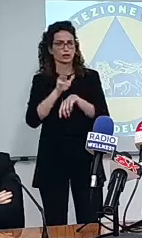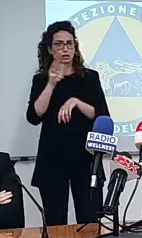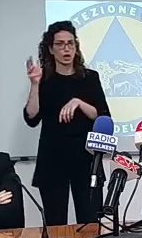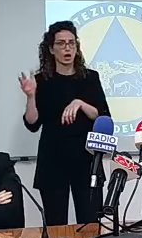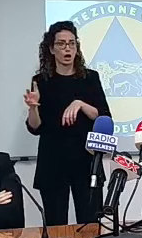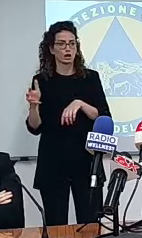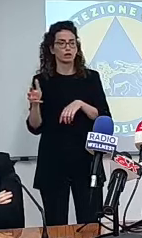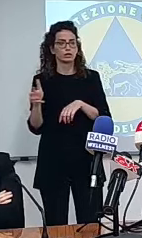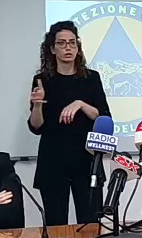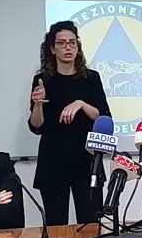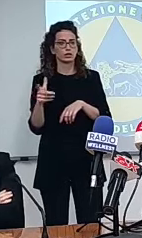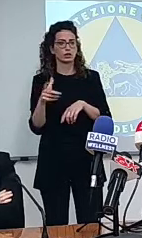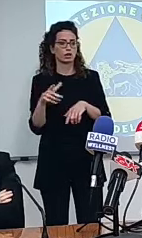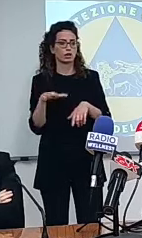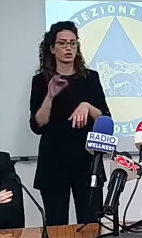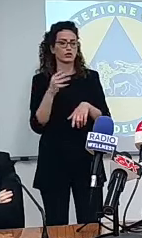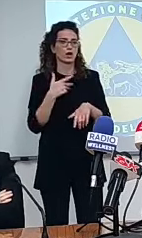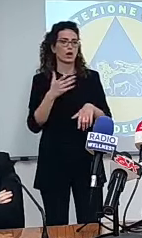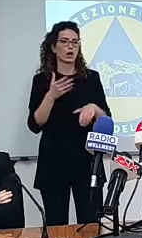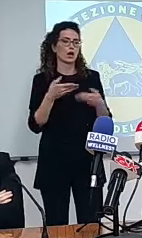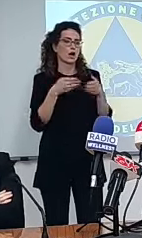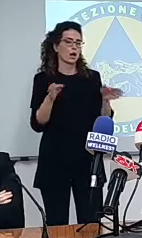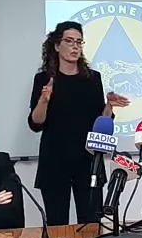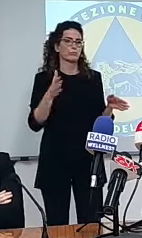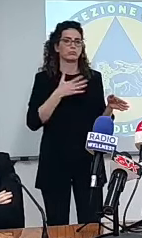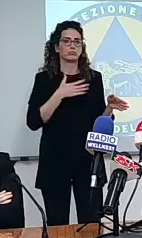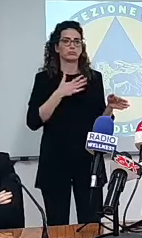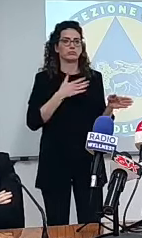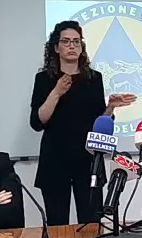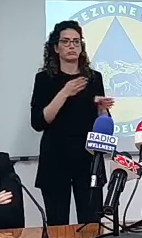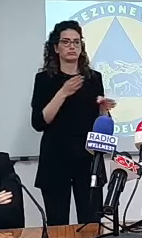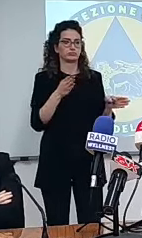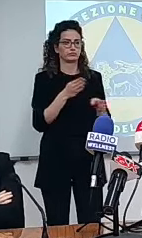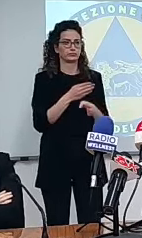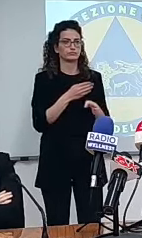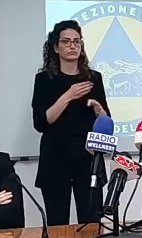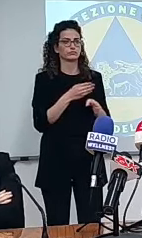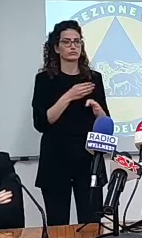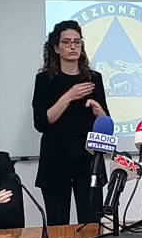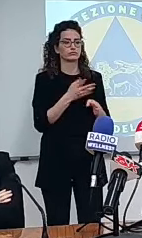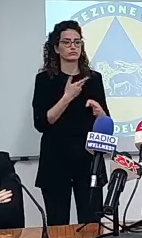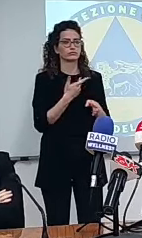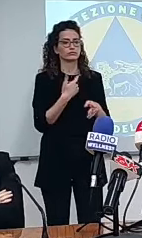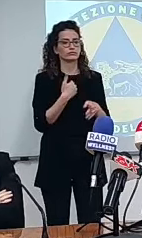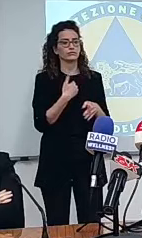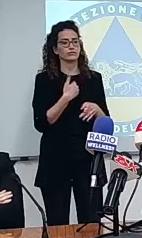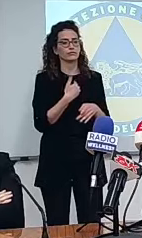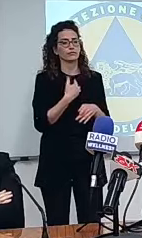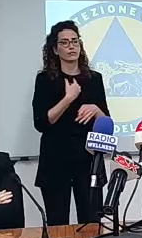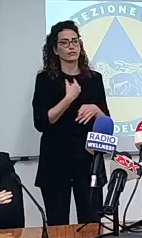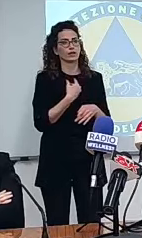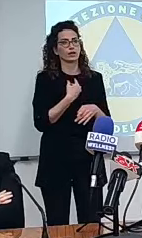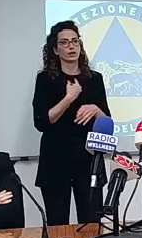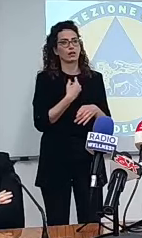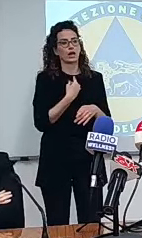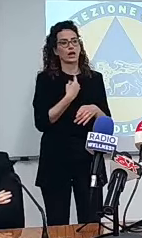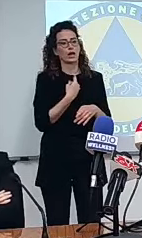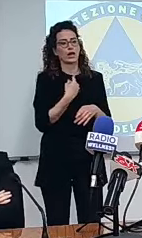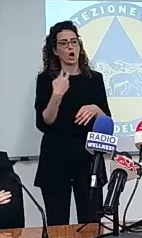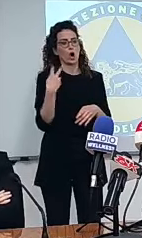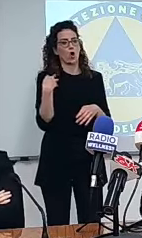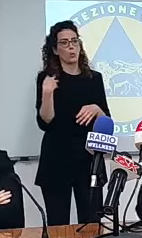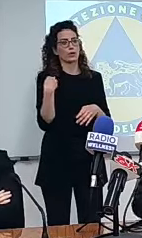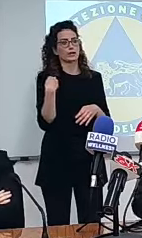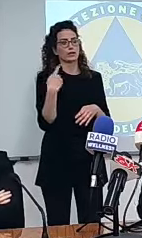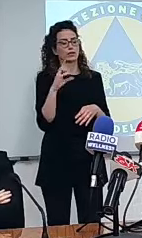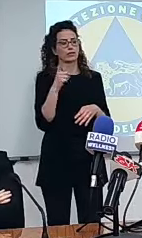deciso poi di aprire a tutti quando resteranno dei posti lì, come giudica il richiamo arrivato dal commissario per